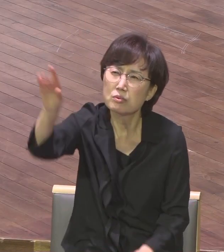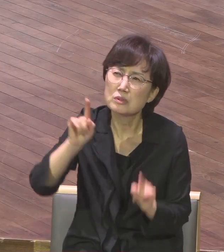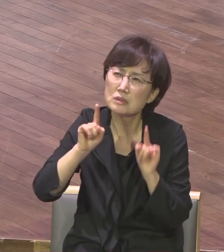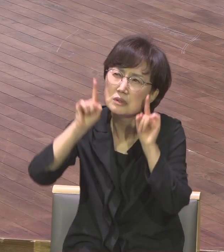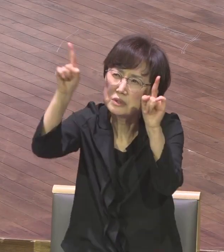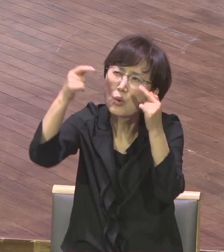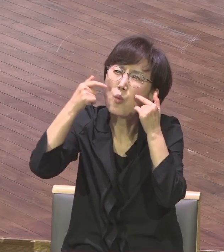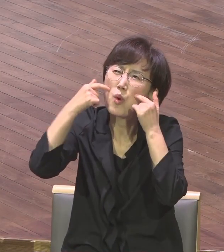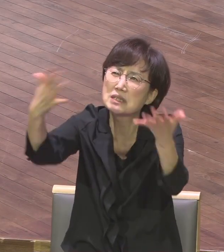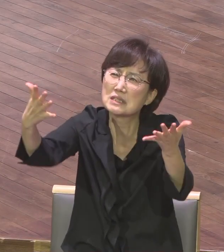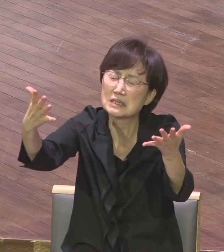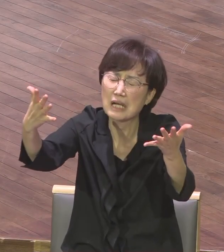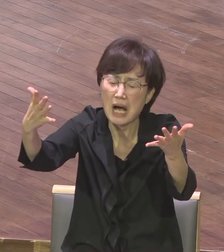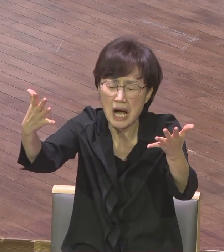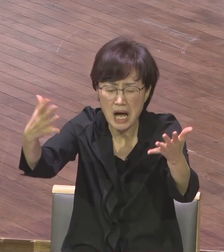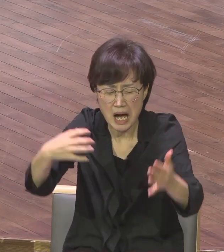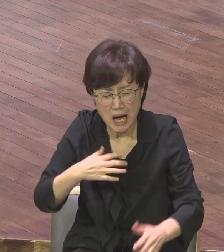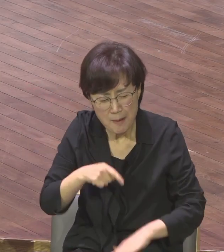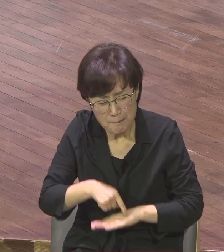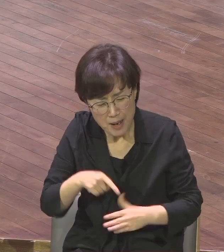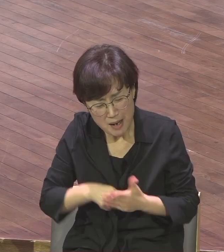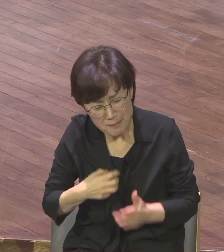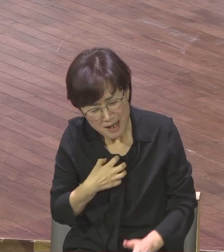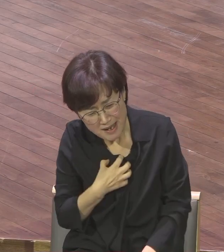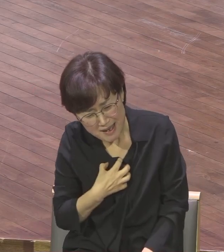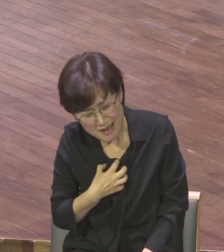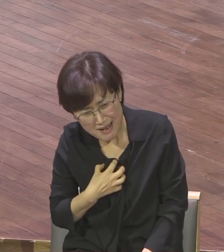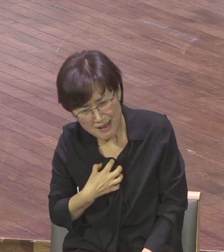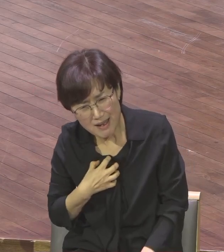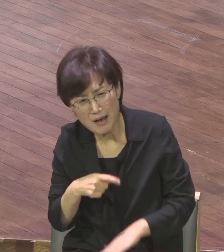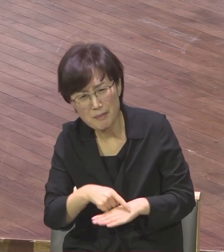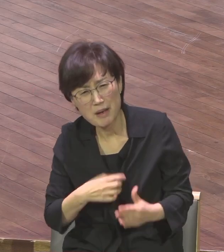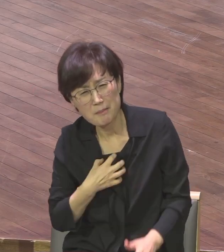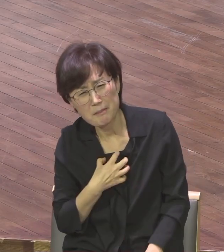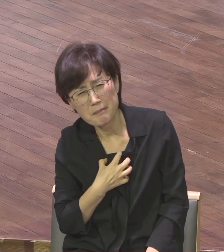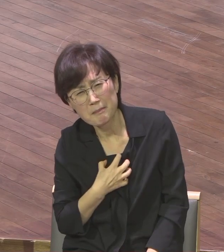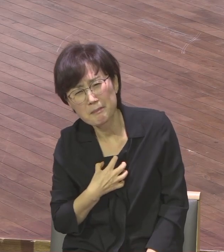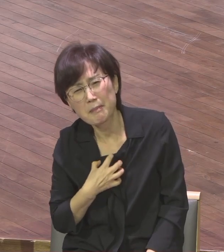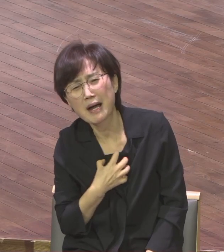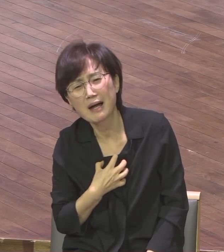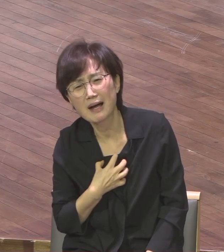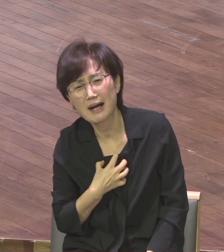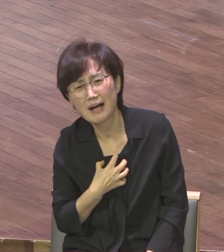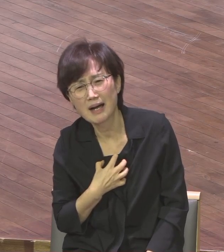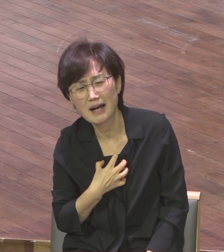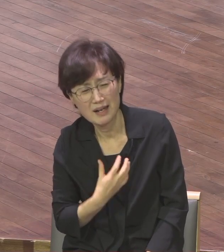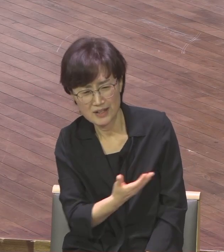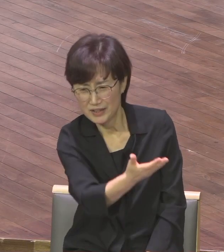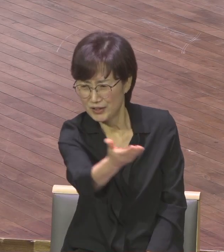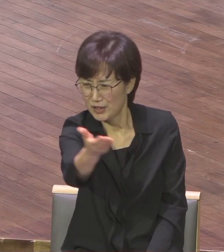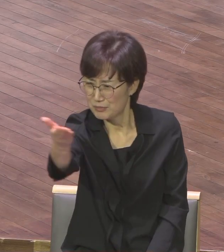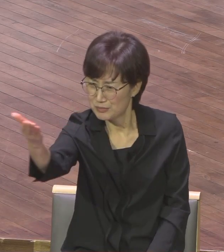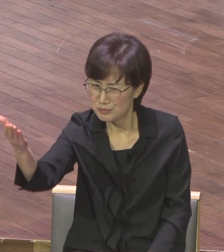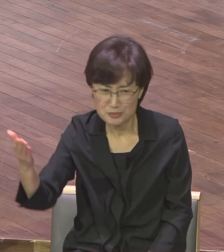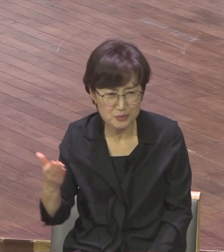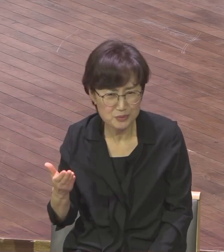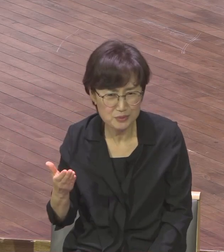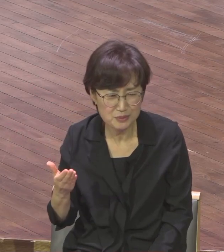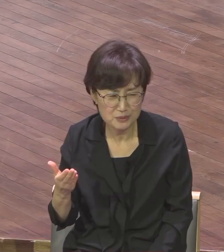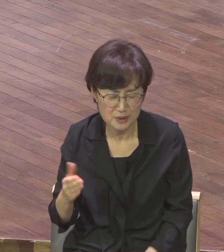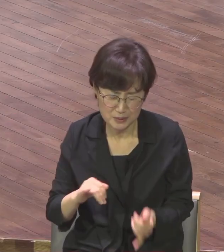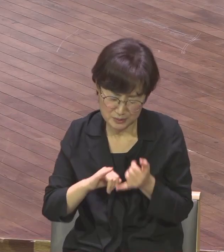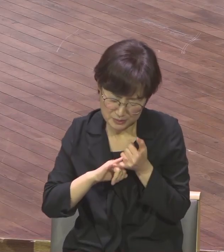생각하니까 가슴이 아파가지고 내가 여러분들에게